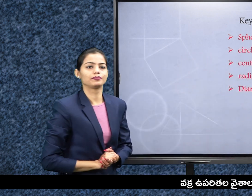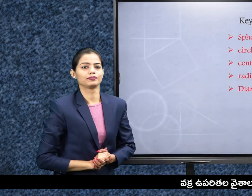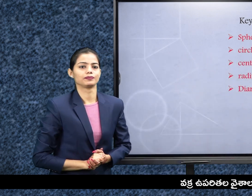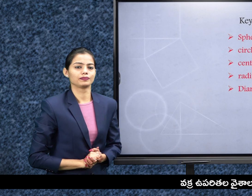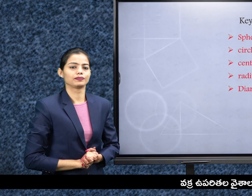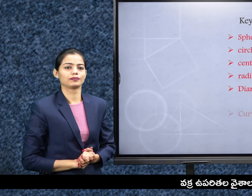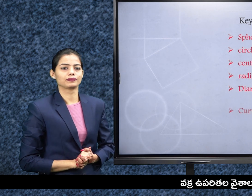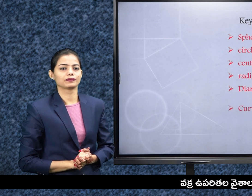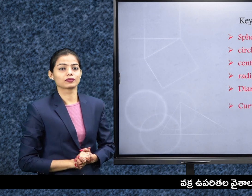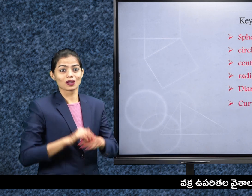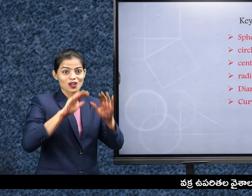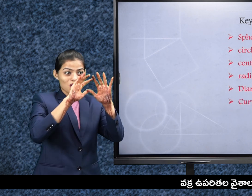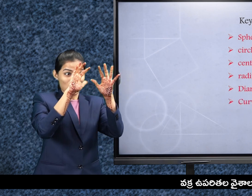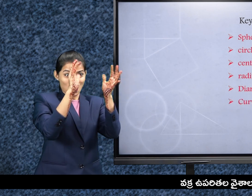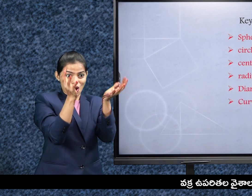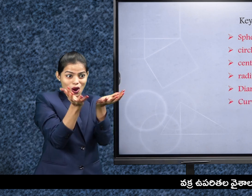వక్ర ఉపరితల వైశాల్యం,